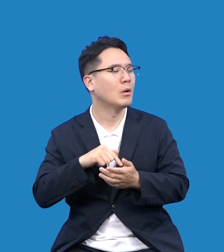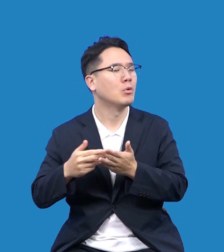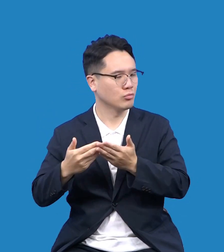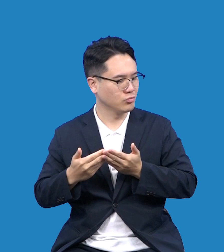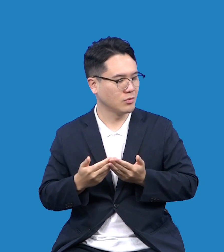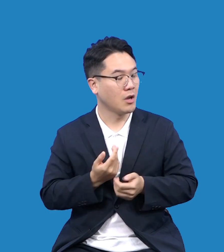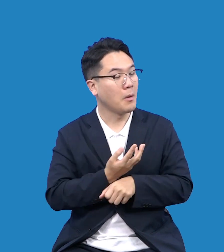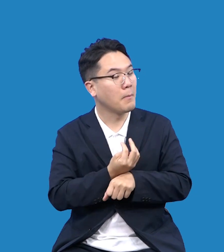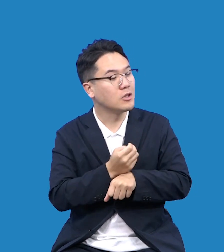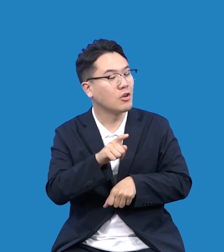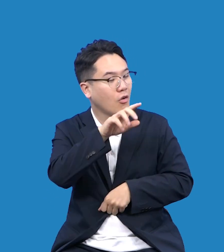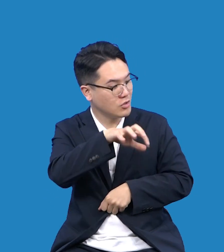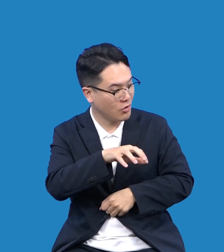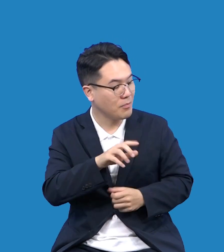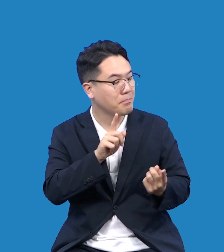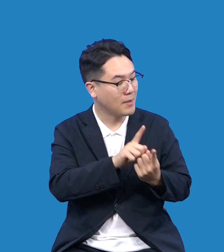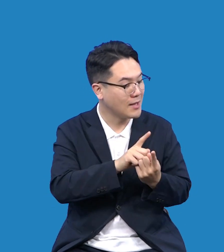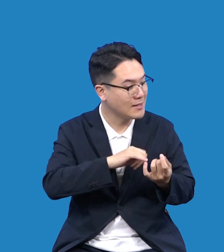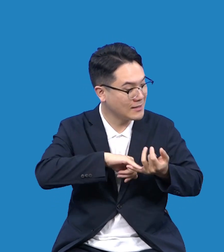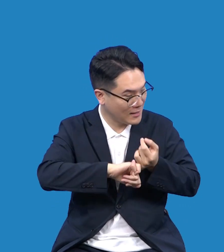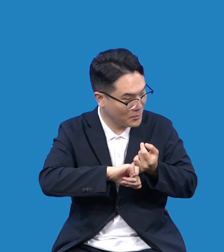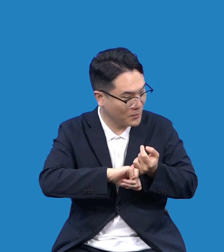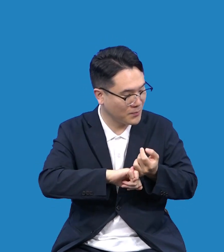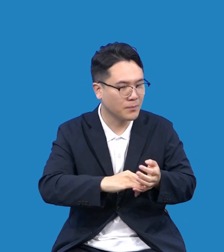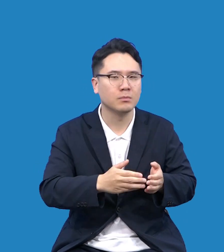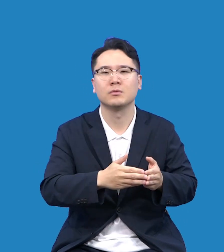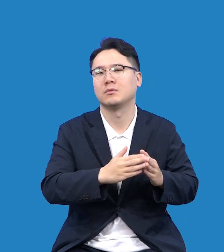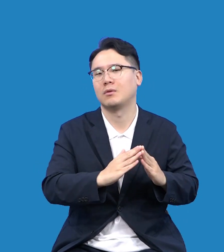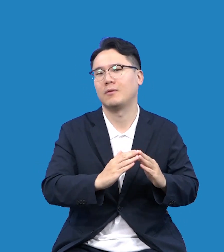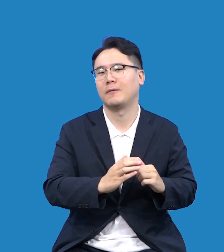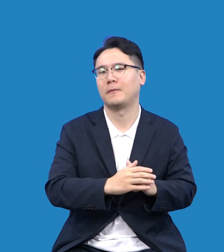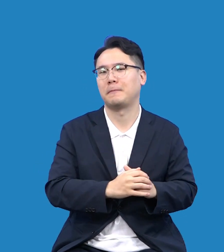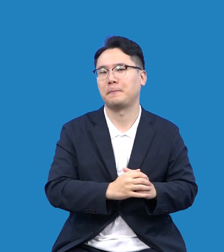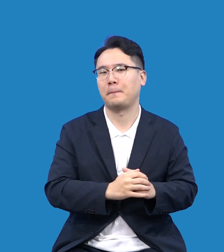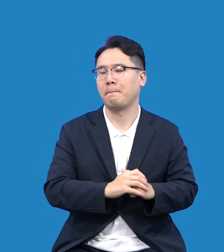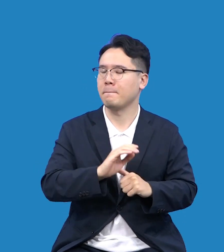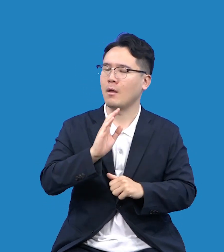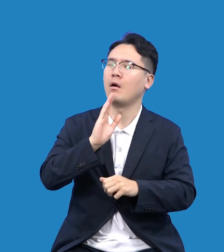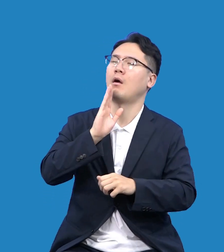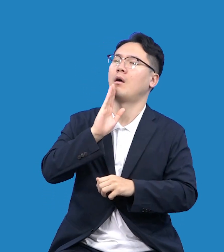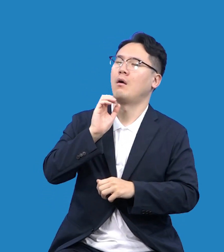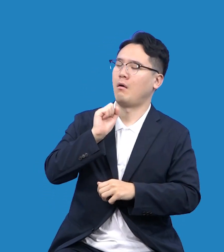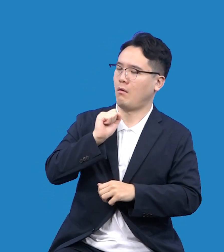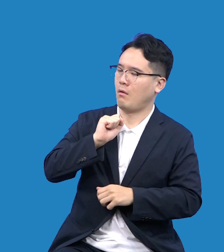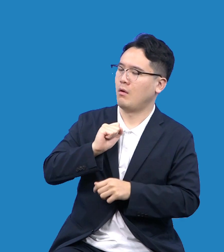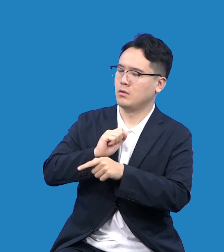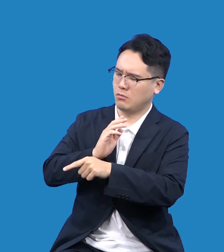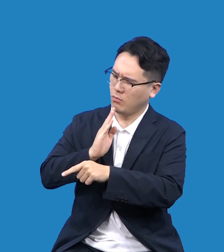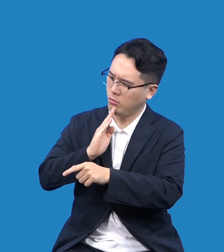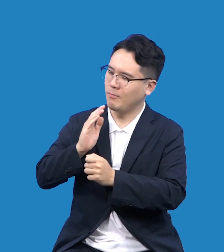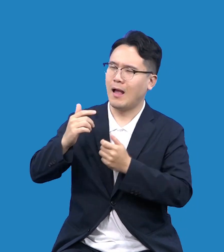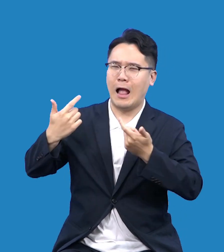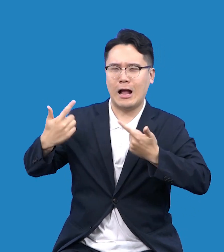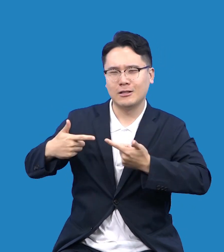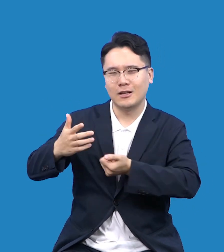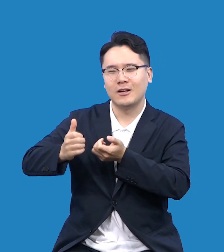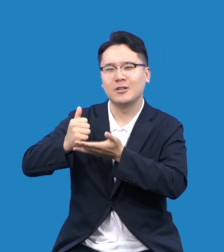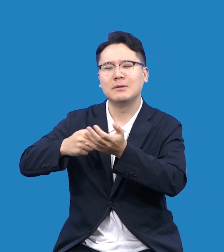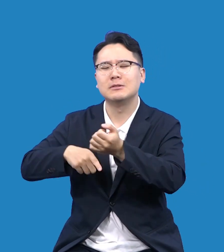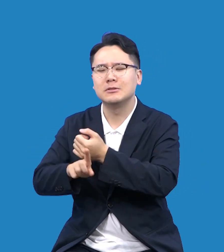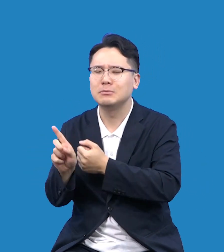그래서 이분들이 정말 하나님의 뜻을 묻고 찾고 기도하면서 사는